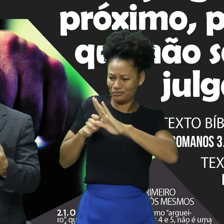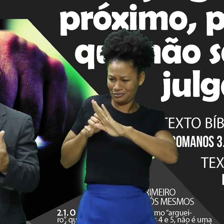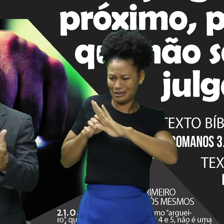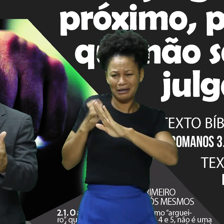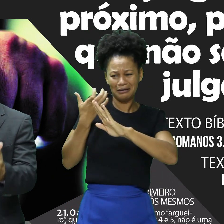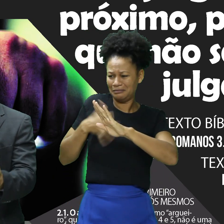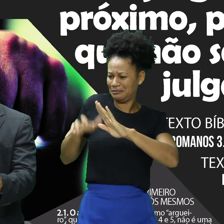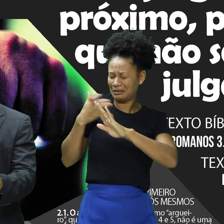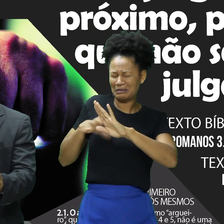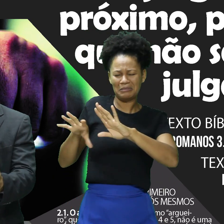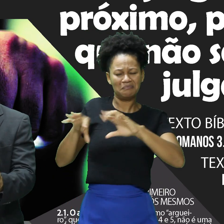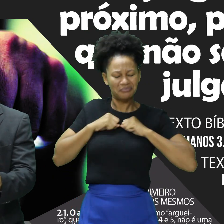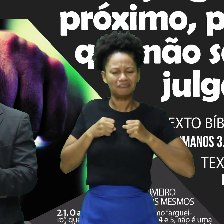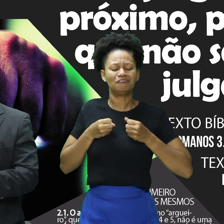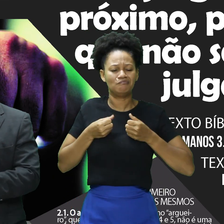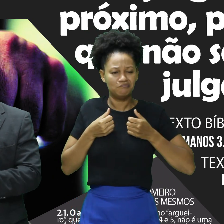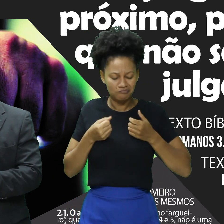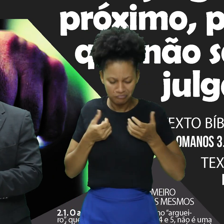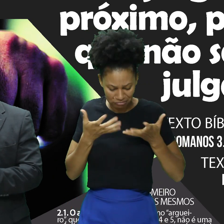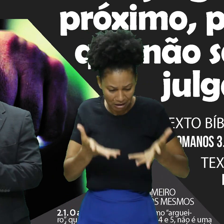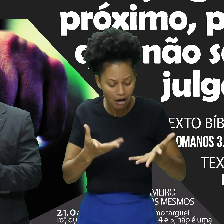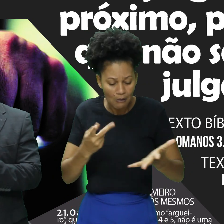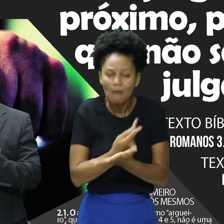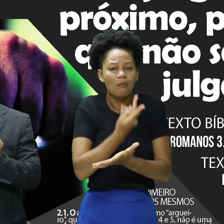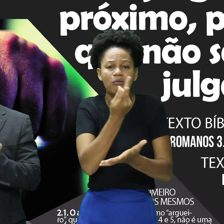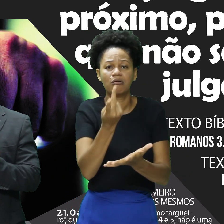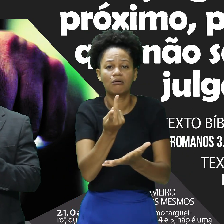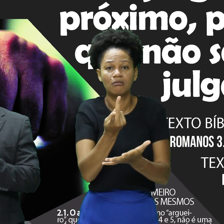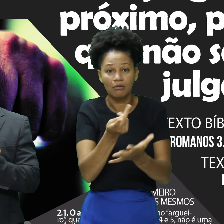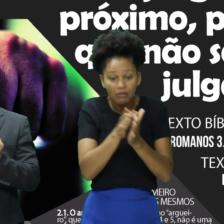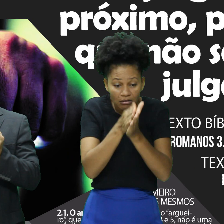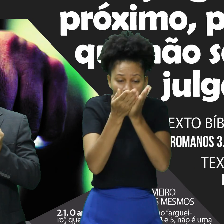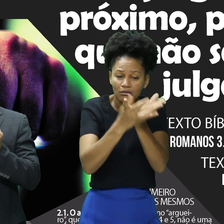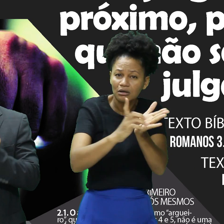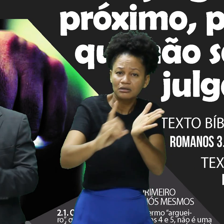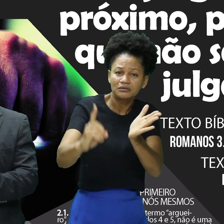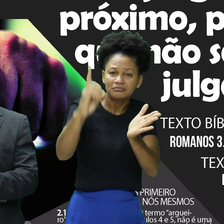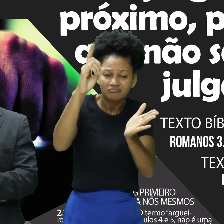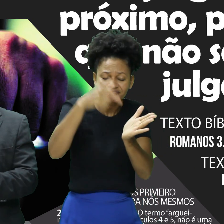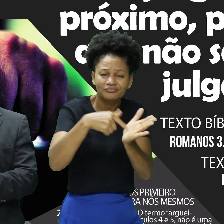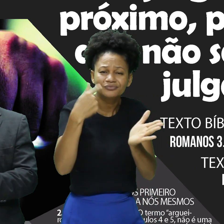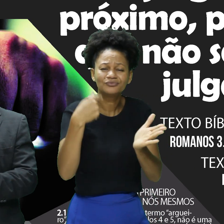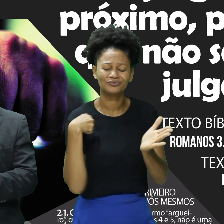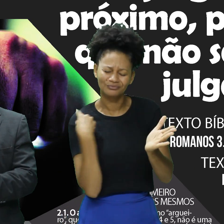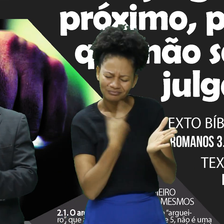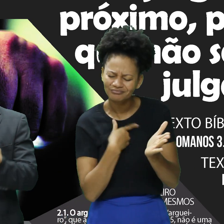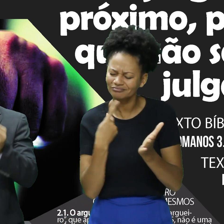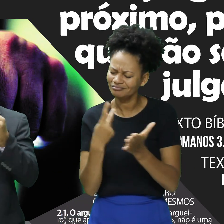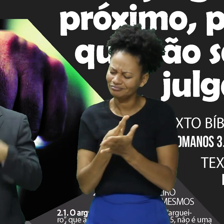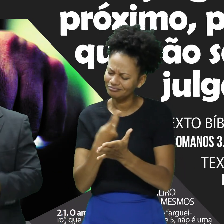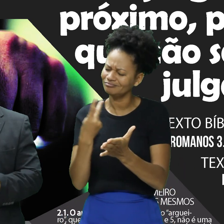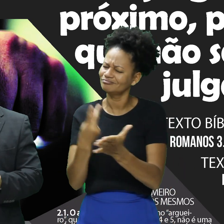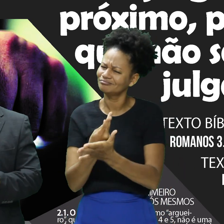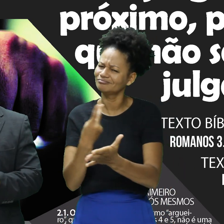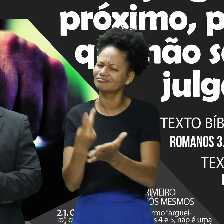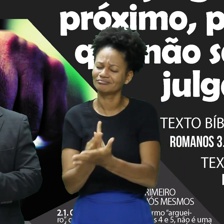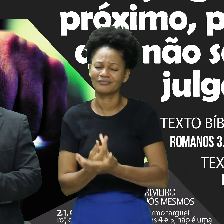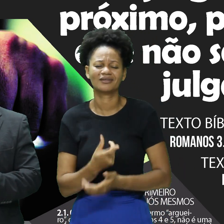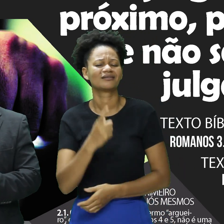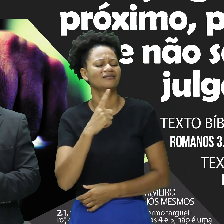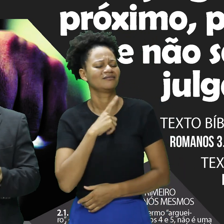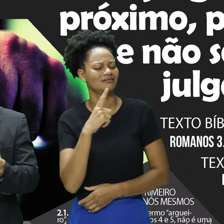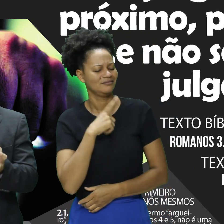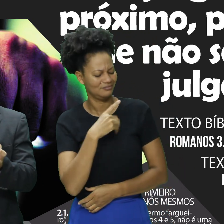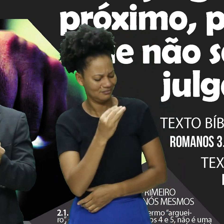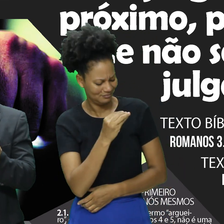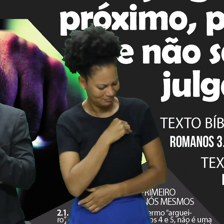isso eu faço. Então a palavra de Deus vai mostrar que nós somos errantes, nós temos